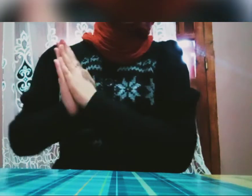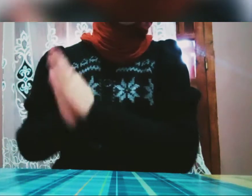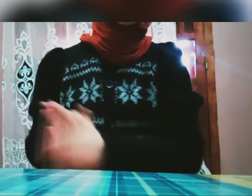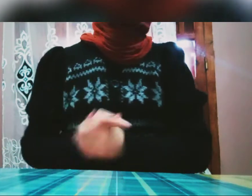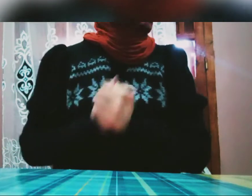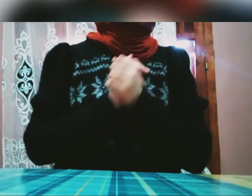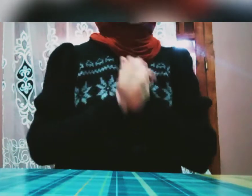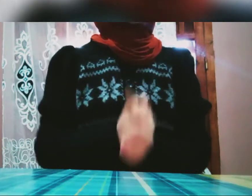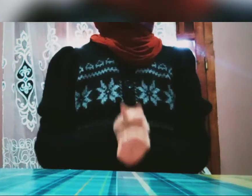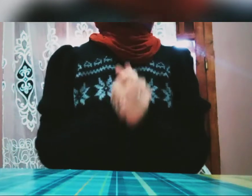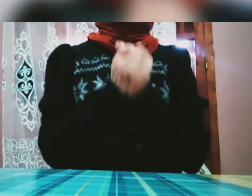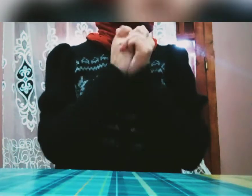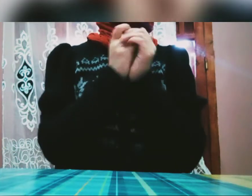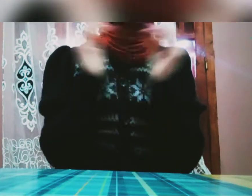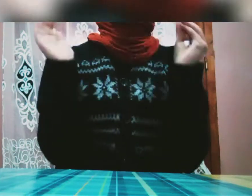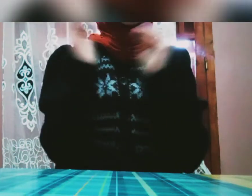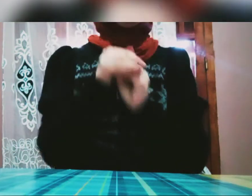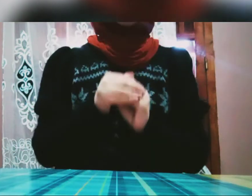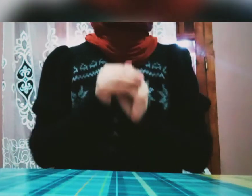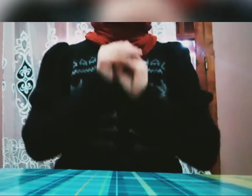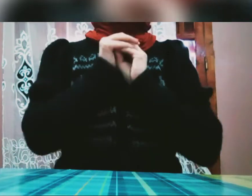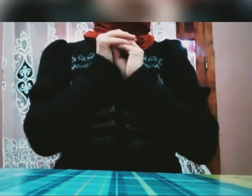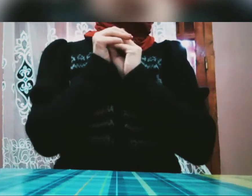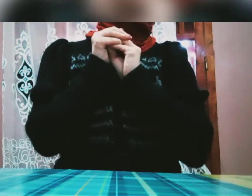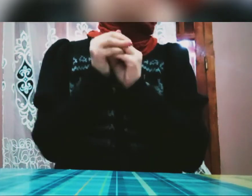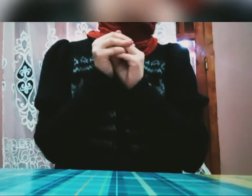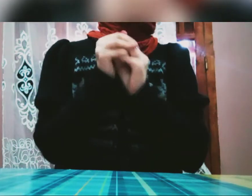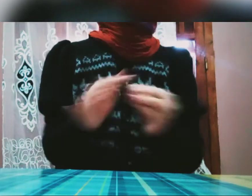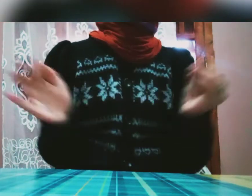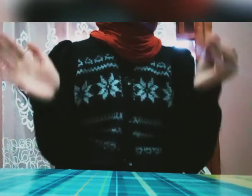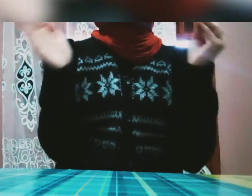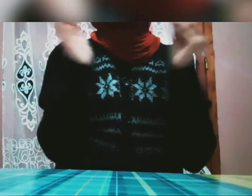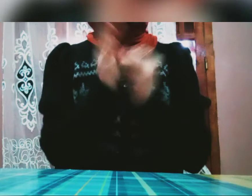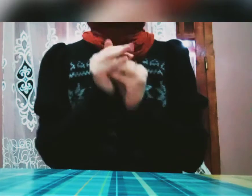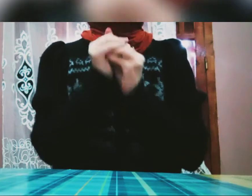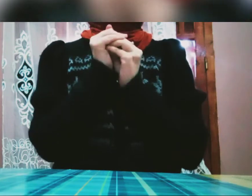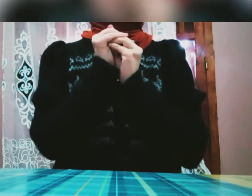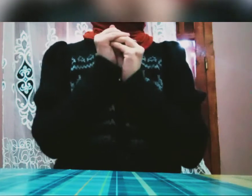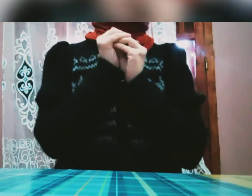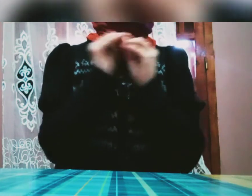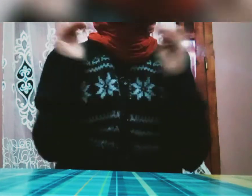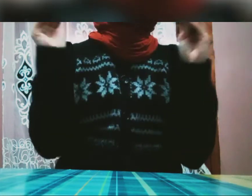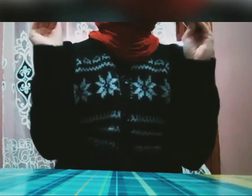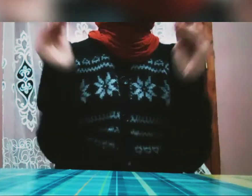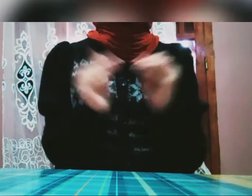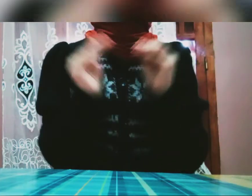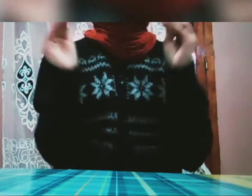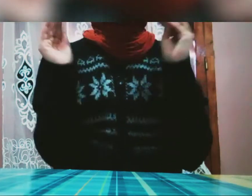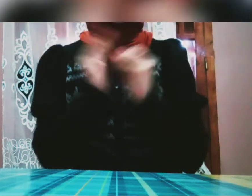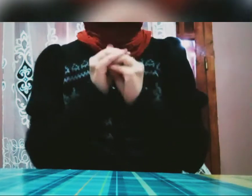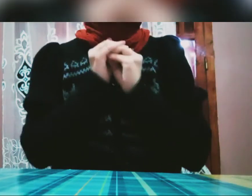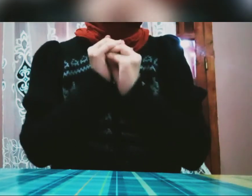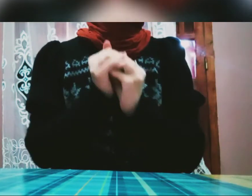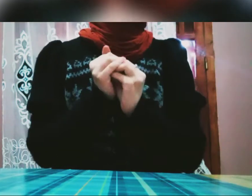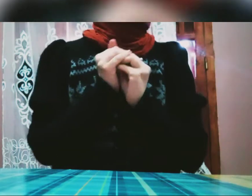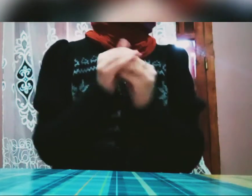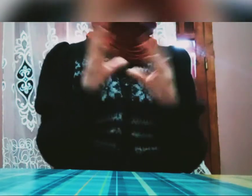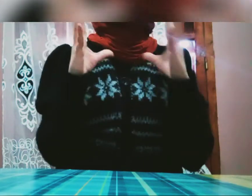ملتزم وعارف أنت وش حاب، عارف انت وين حاب توصل ولماذا تريد الوصول اليه،